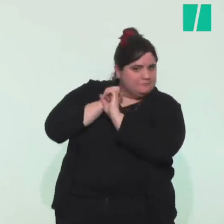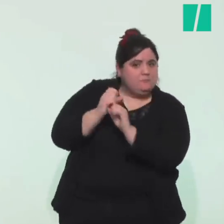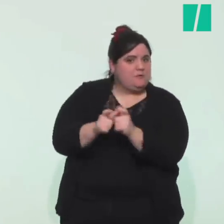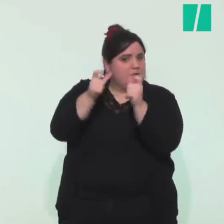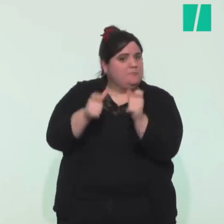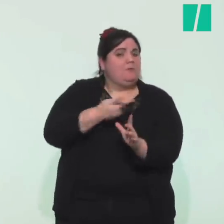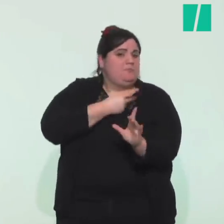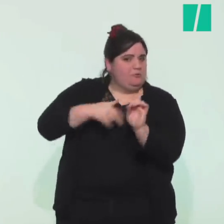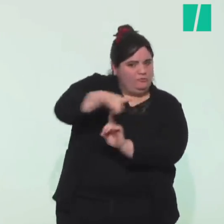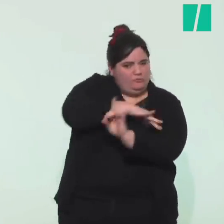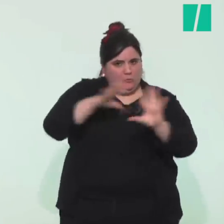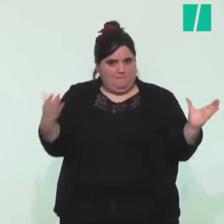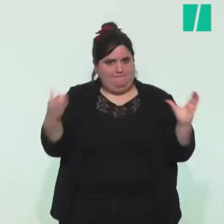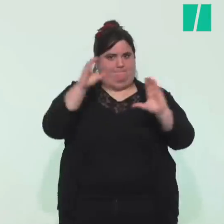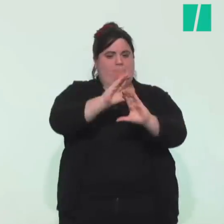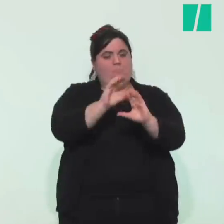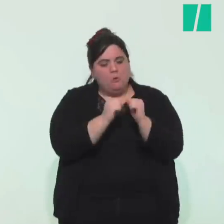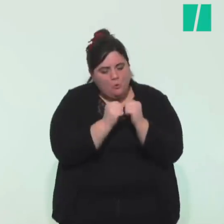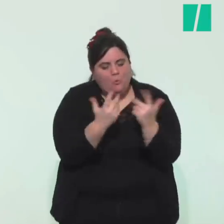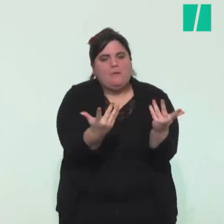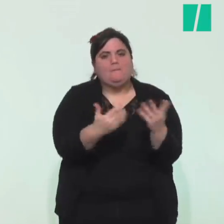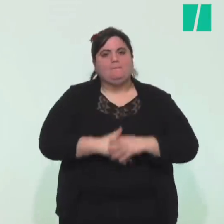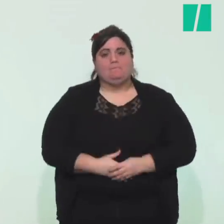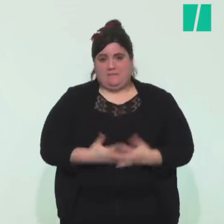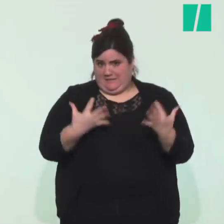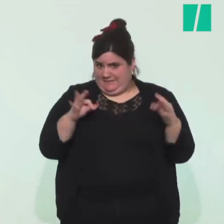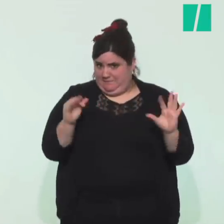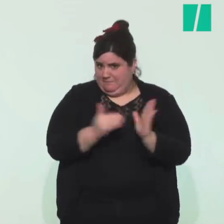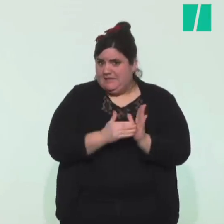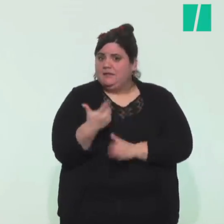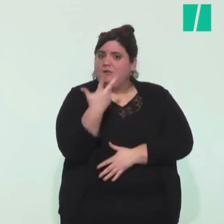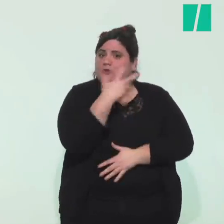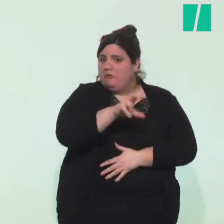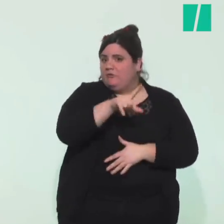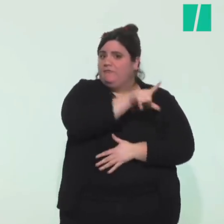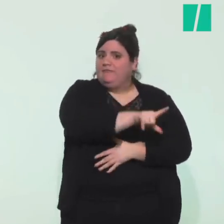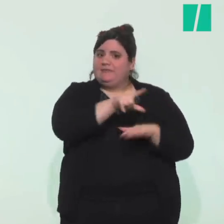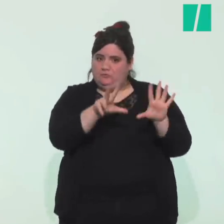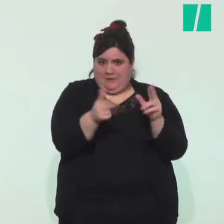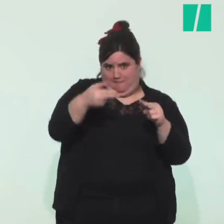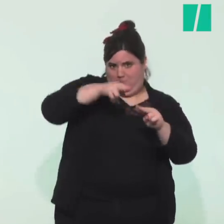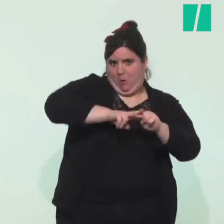et en particulier les EHPAD, nous déplorons 10 328 décès.